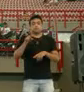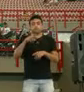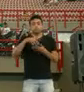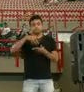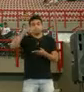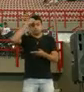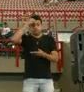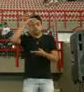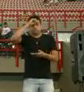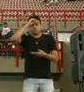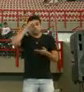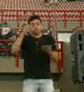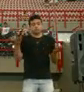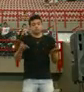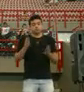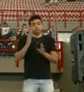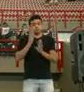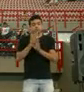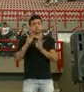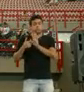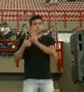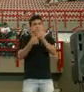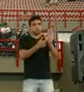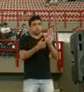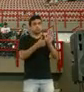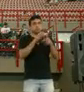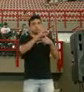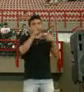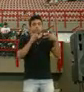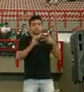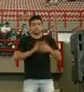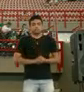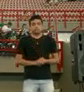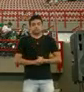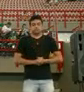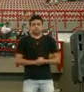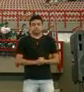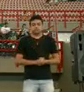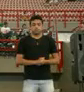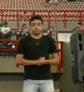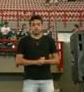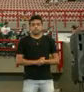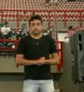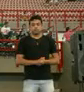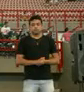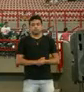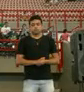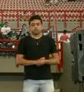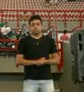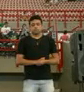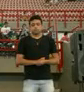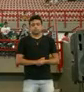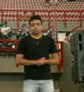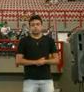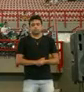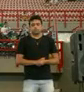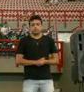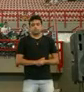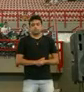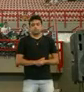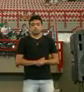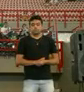vamos aprender agora, mostrando questões do Enem, tá certo? Mas antes, eu coloquei aí para